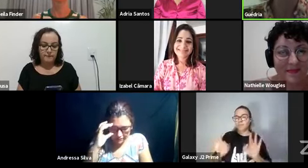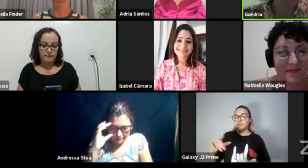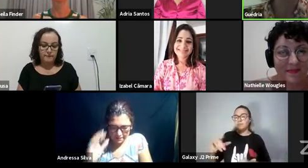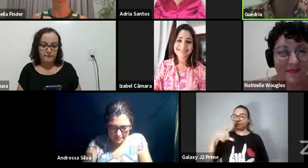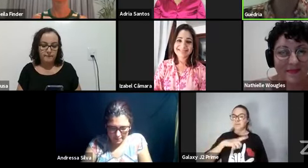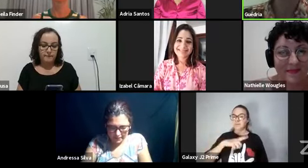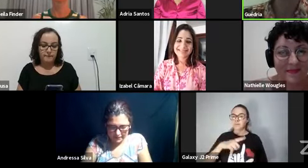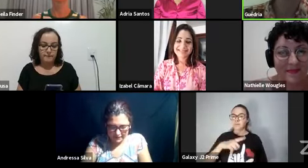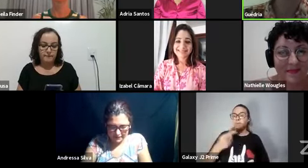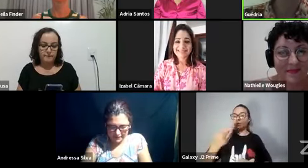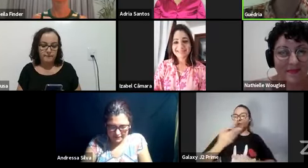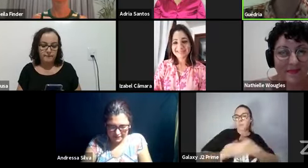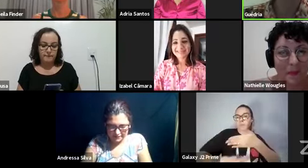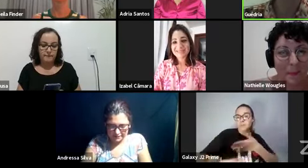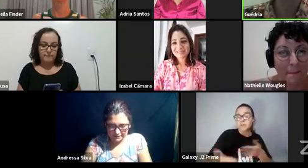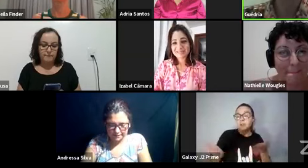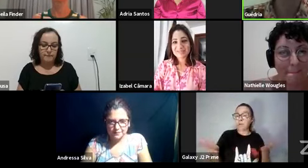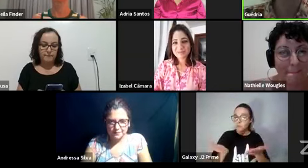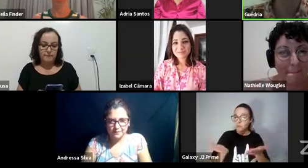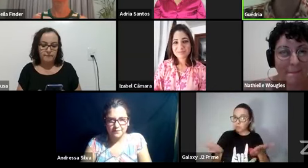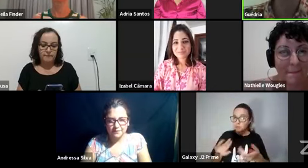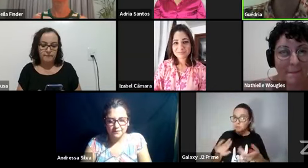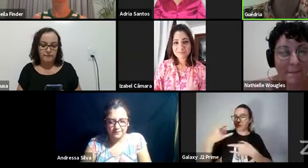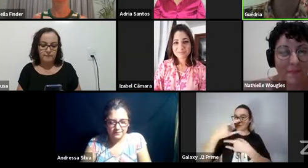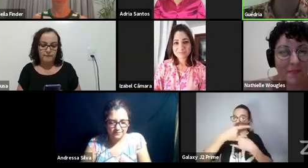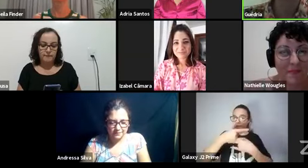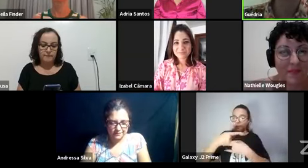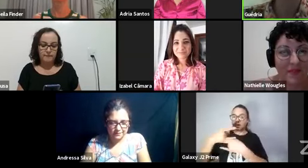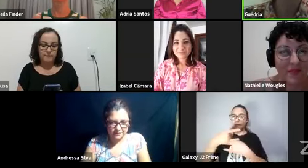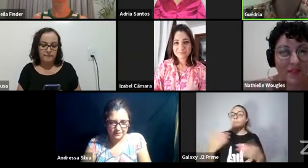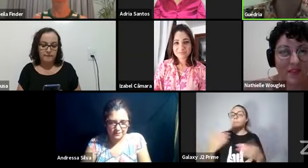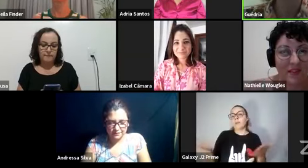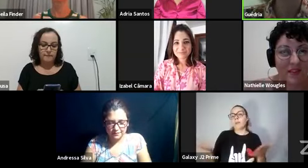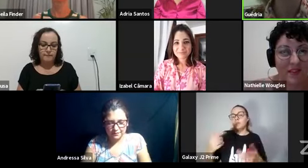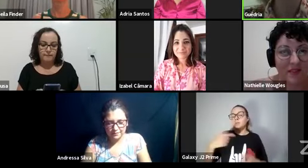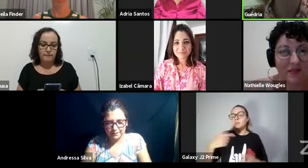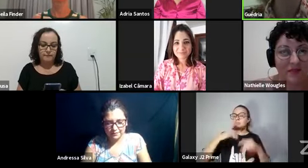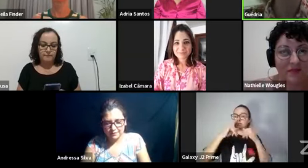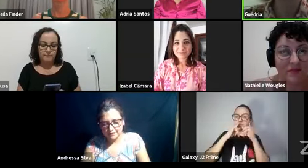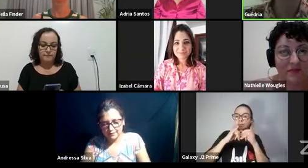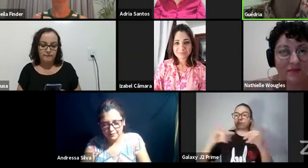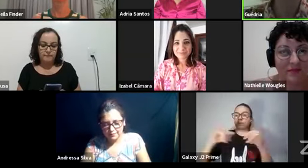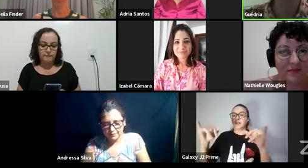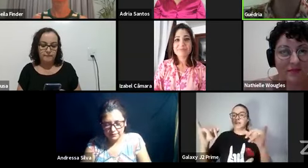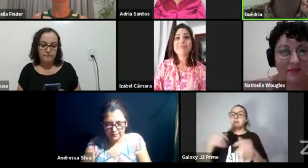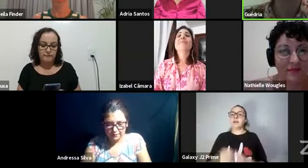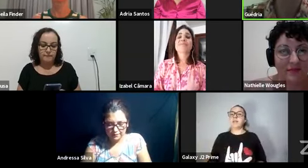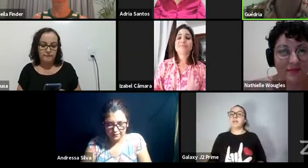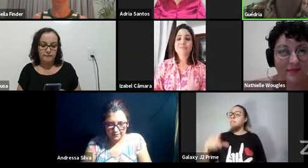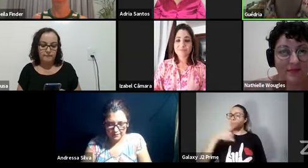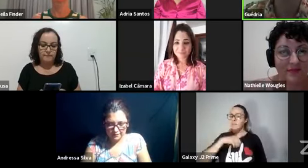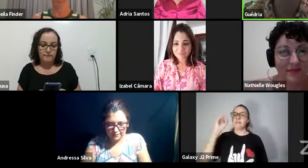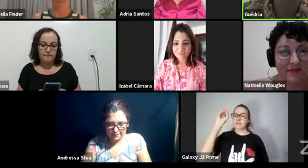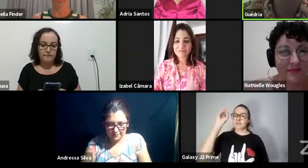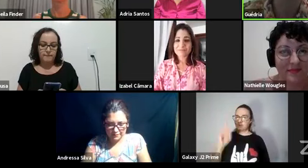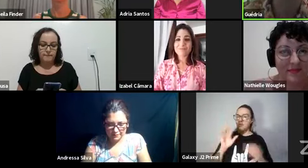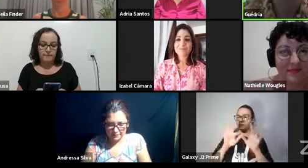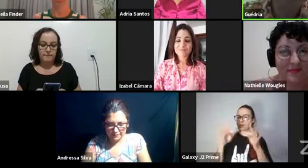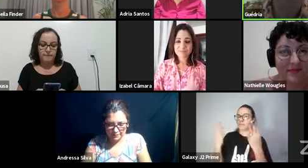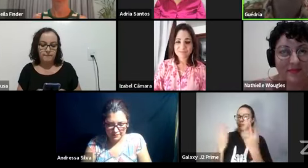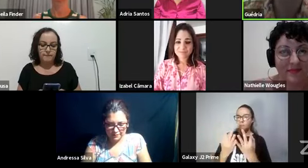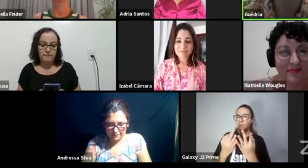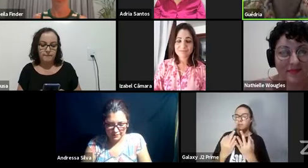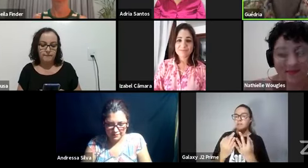noite. E esse é o meu recado, gente. Pintou deficiência na família, vamos desmistificar esse conceito, porque há muita